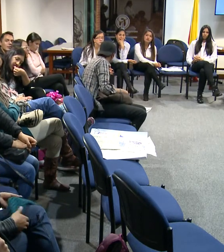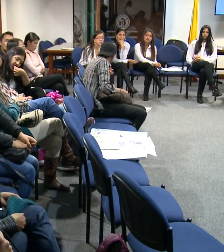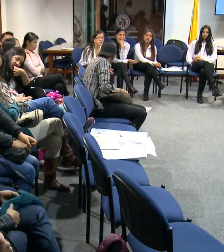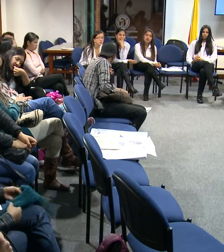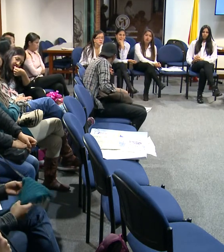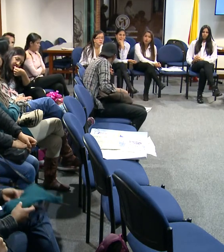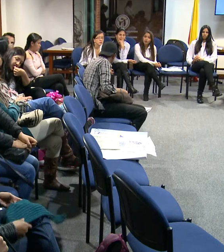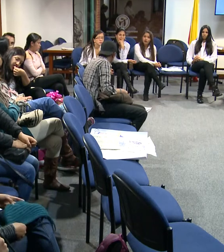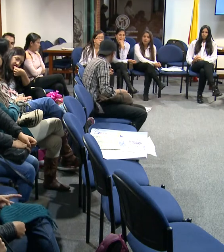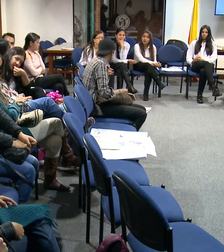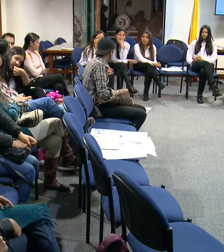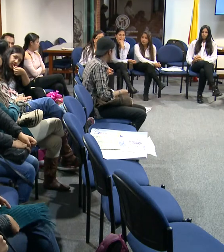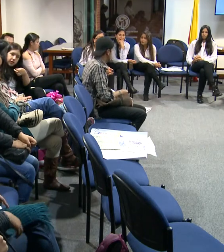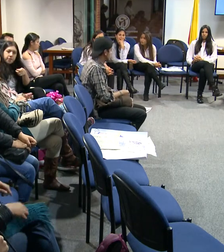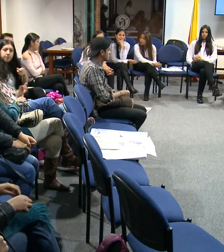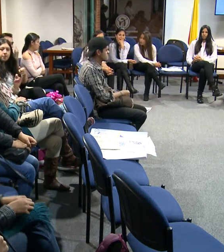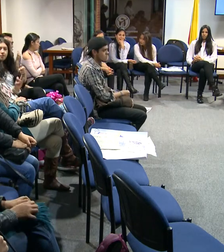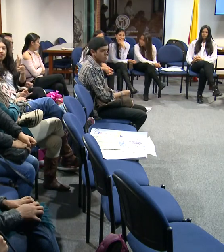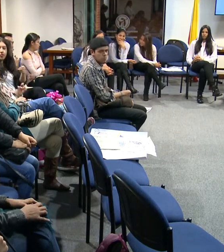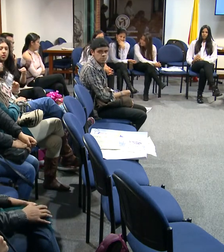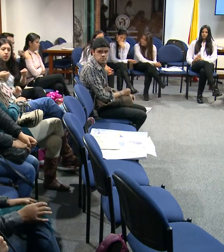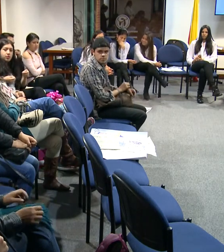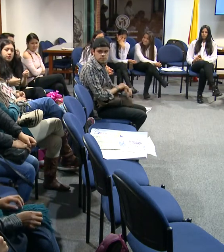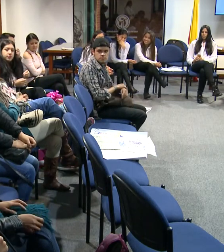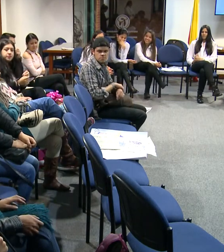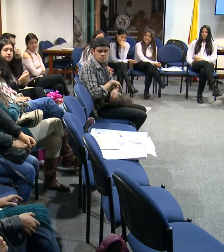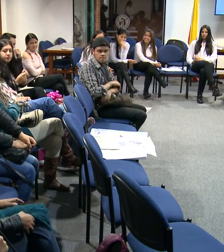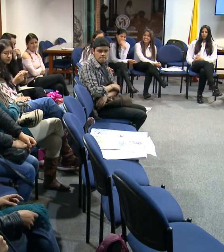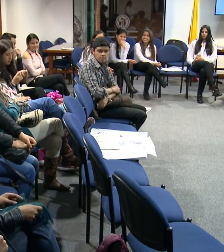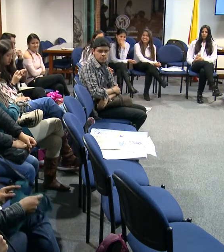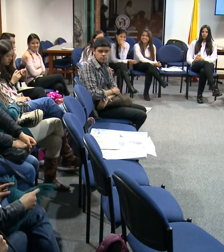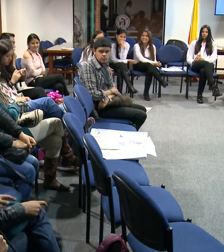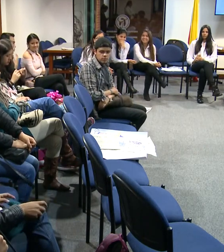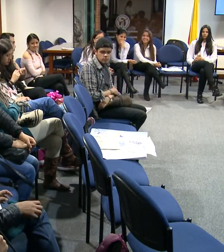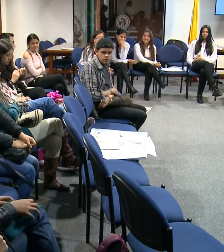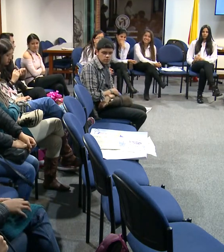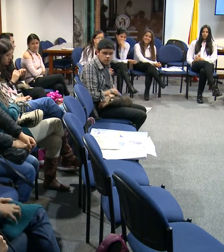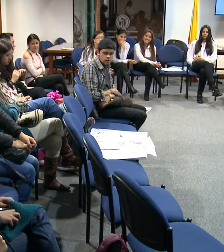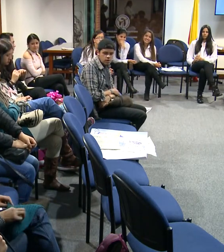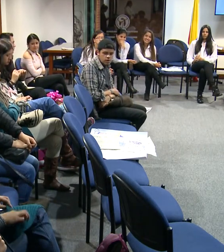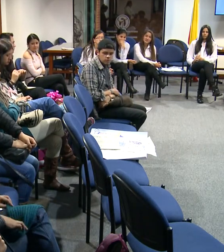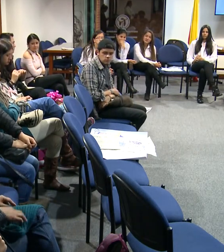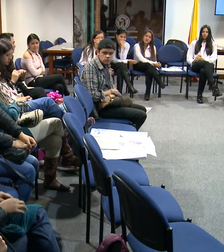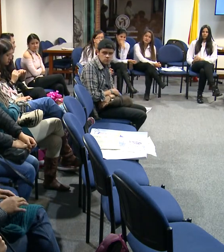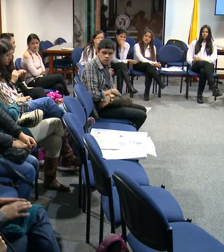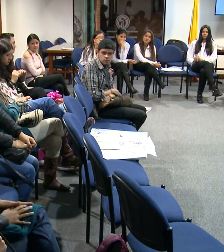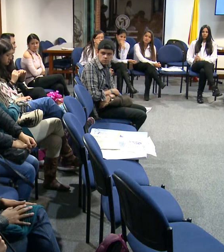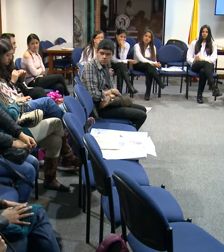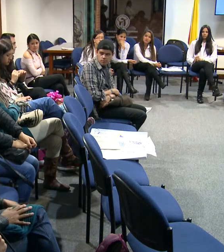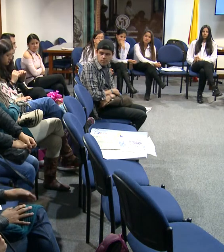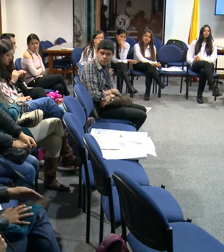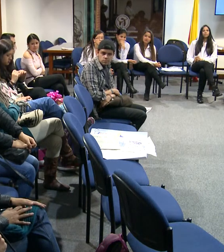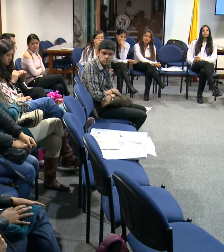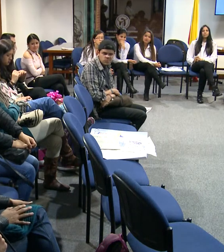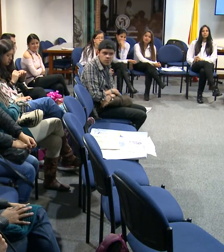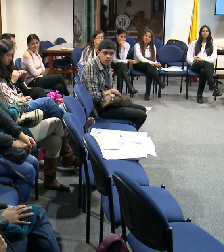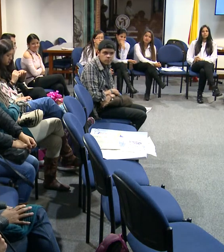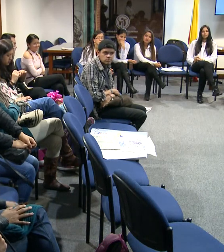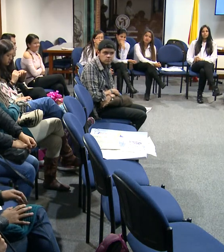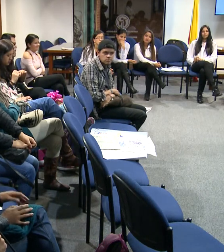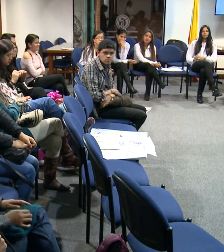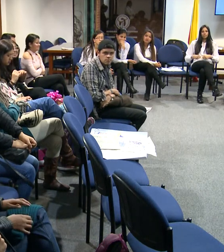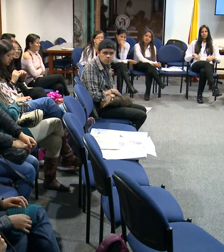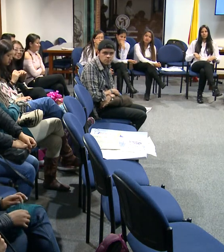pregunta que tengo es un poco frente al rol del educador especial en